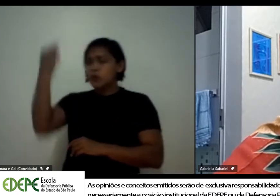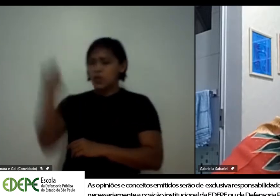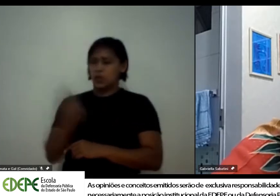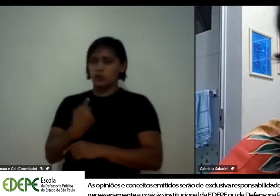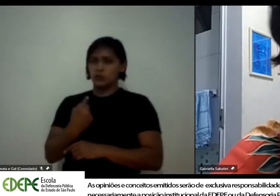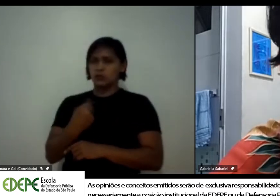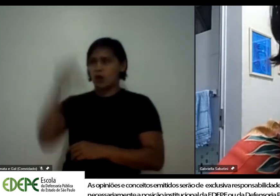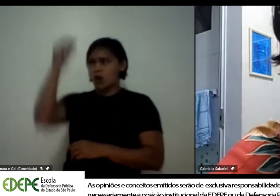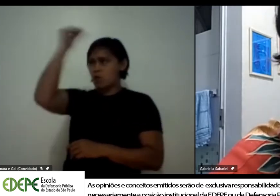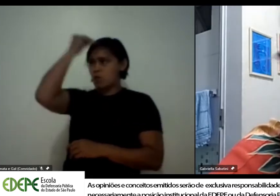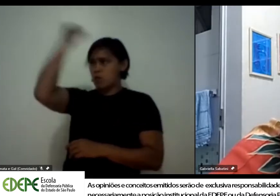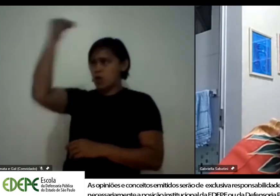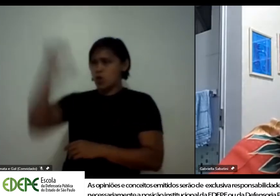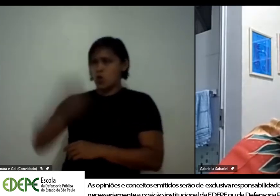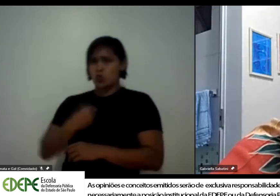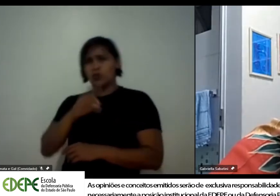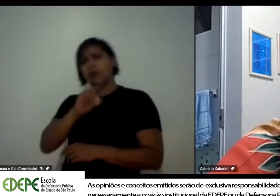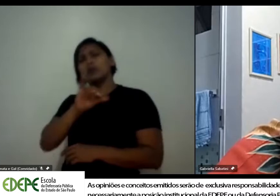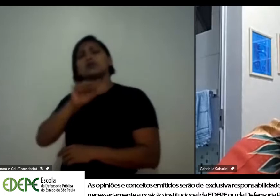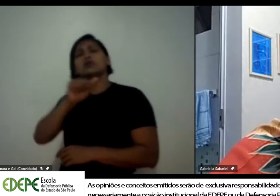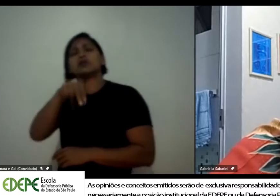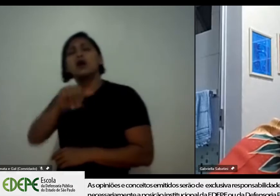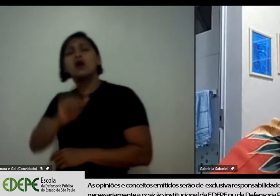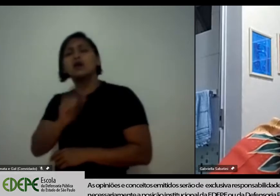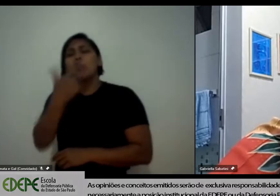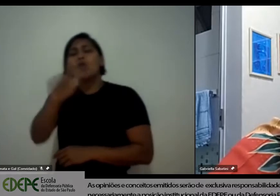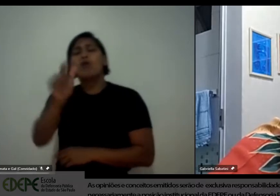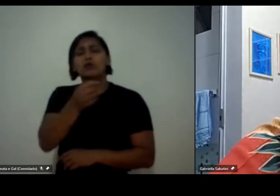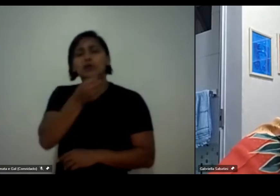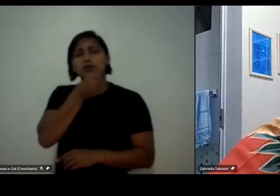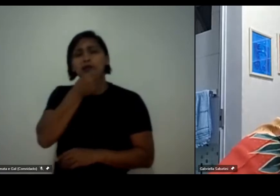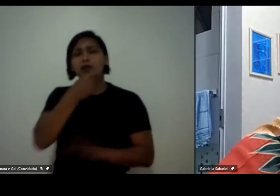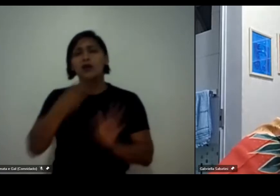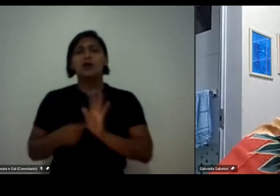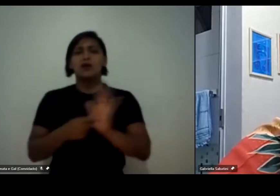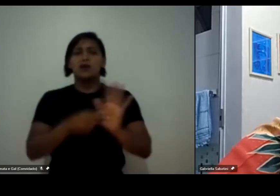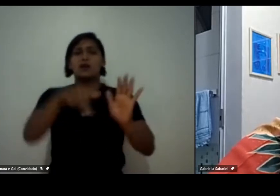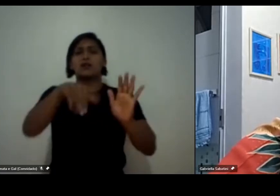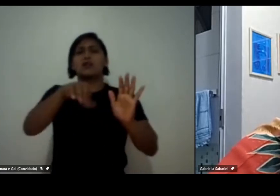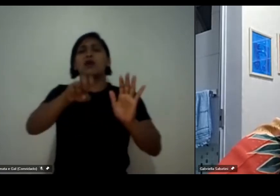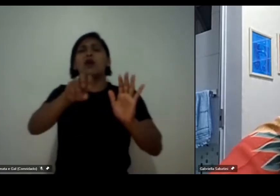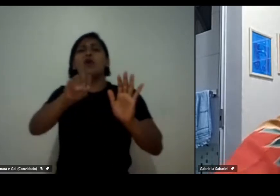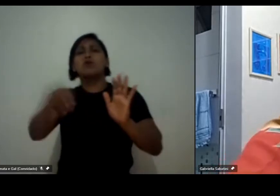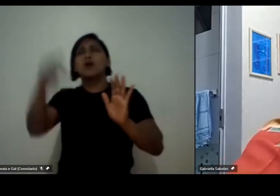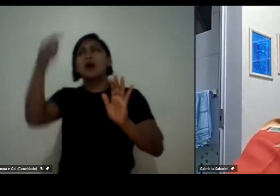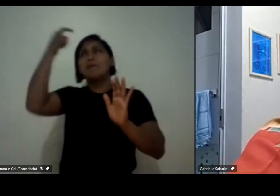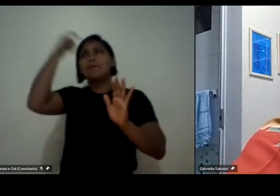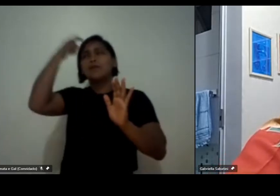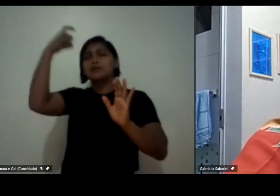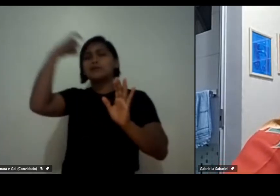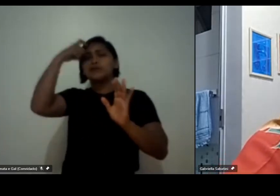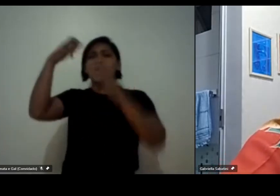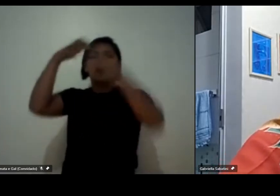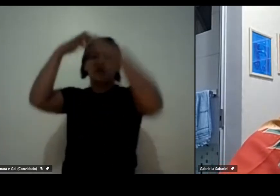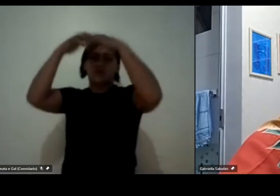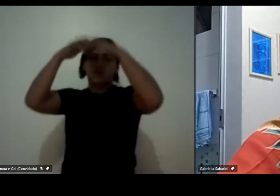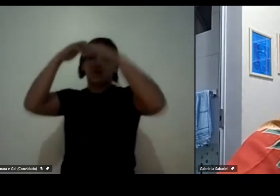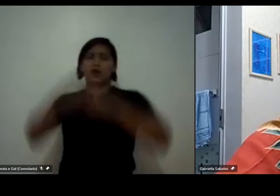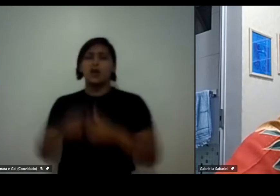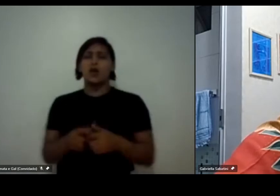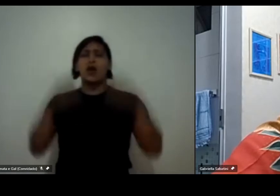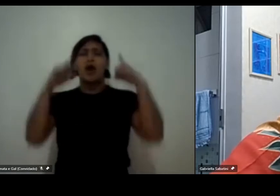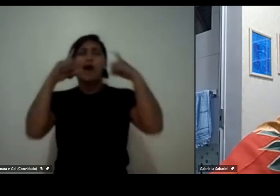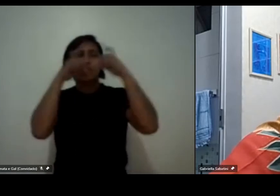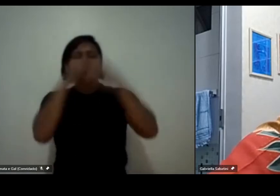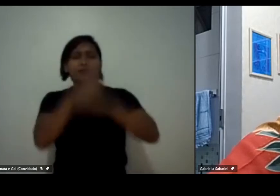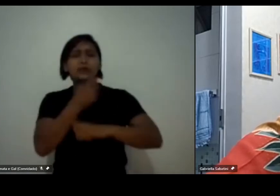erradas. Diana, outra entrevistada que apresenta neurodiversidade, se sentiu assim. E como muitas de